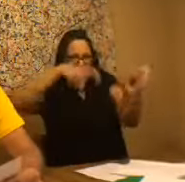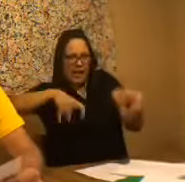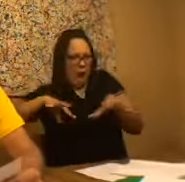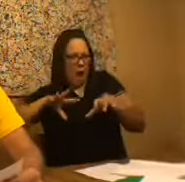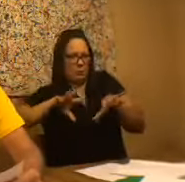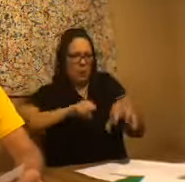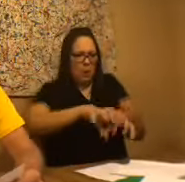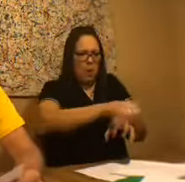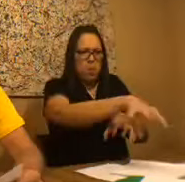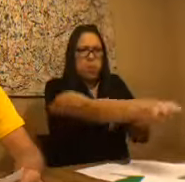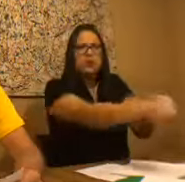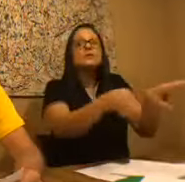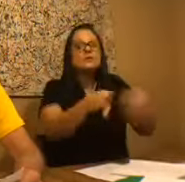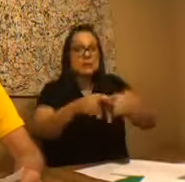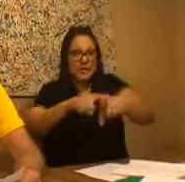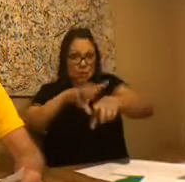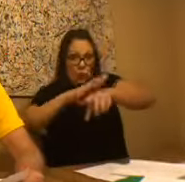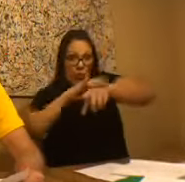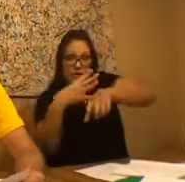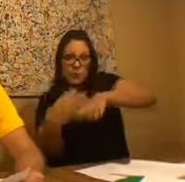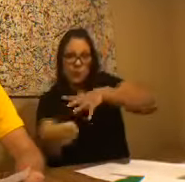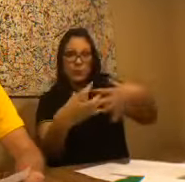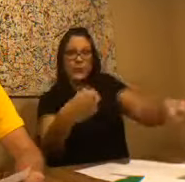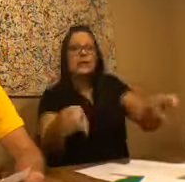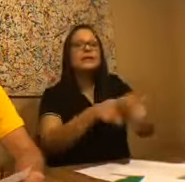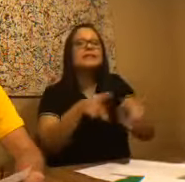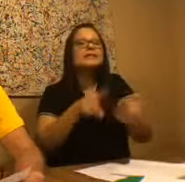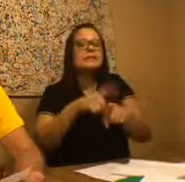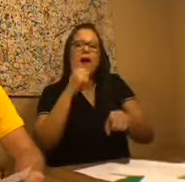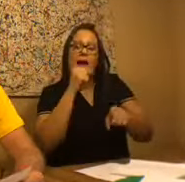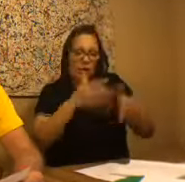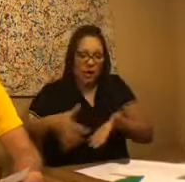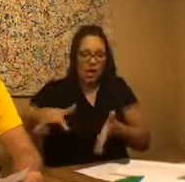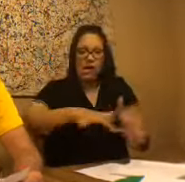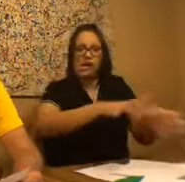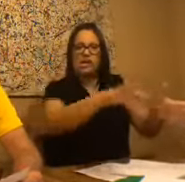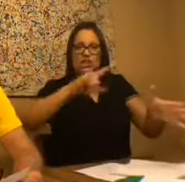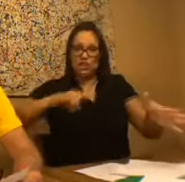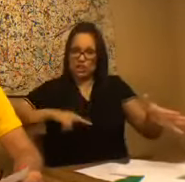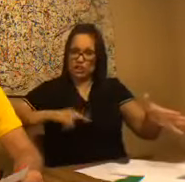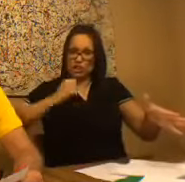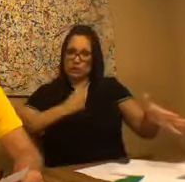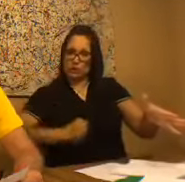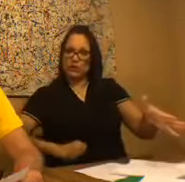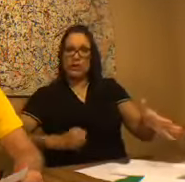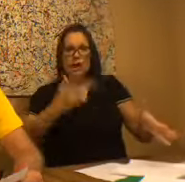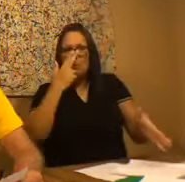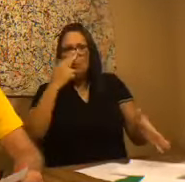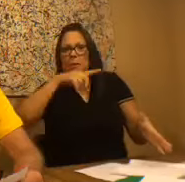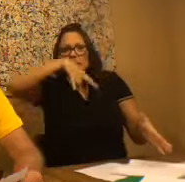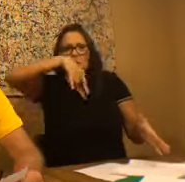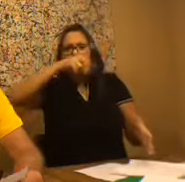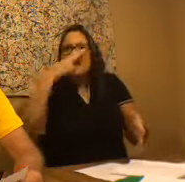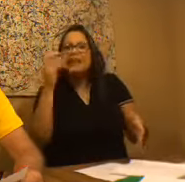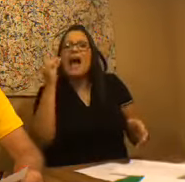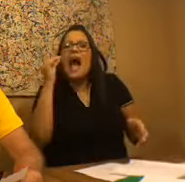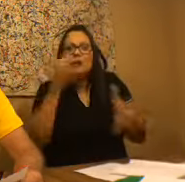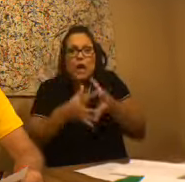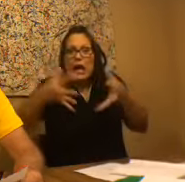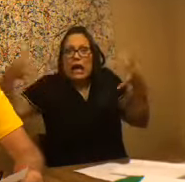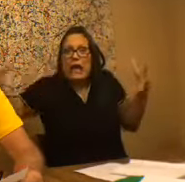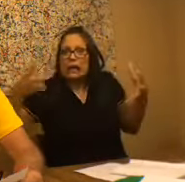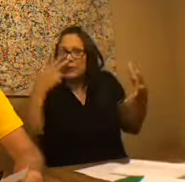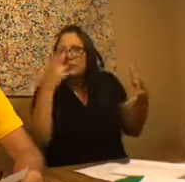de detonar com a lavoura ainda contamina mas sente e não têm predadores naturais é como se fosse um rato gigante só quem pode fazer o controle